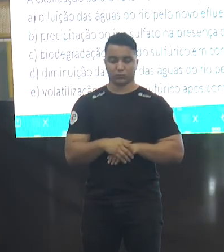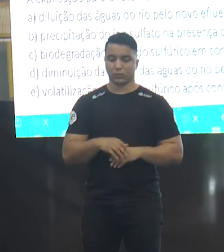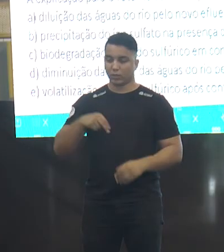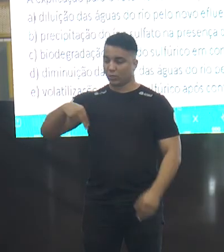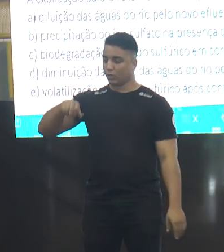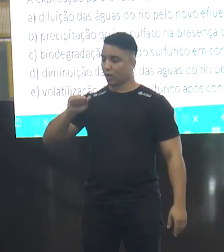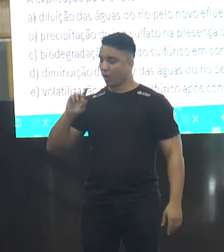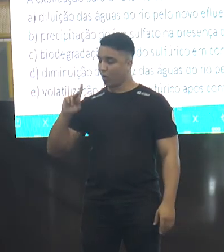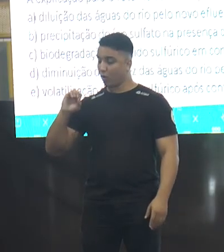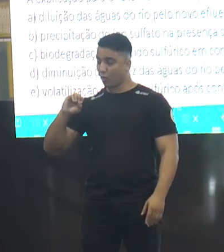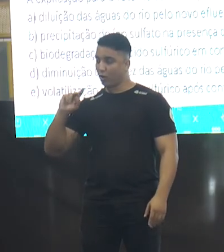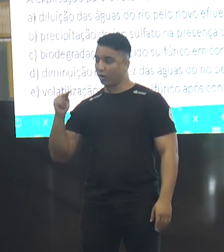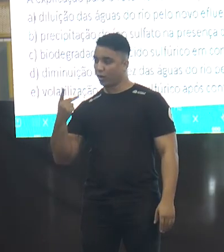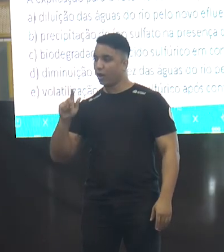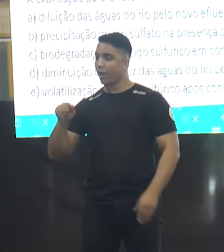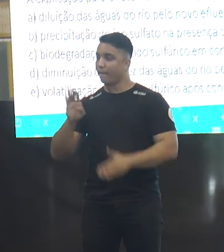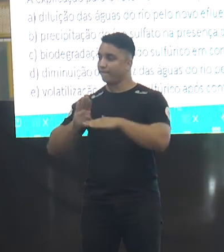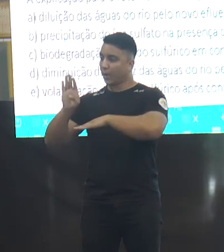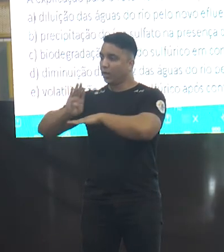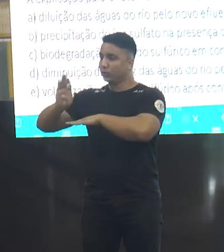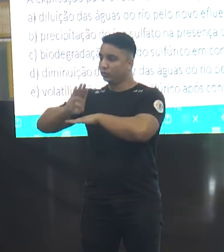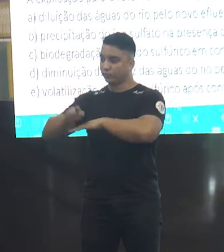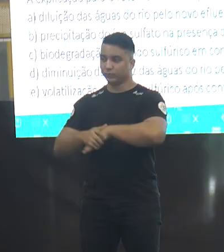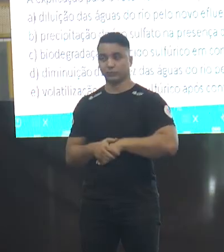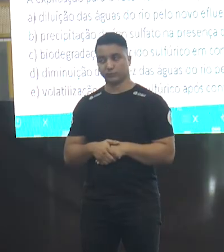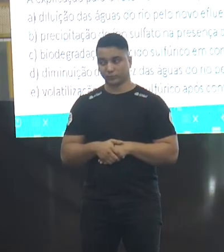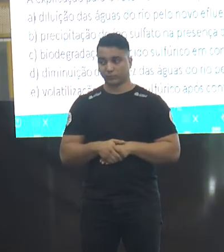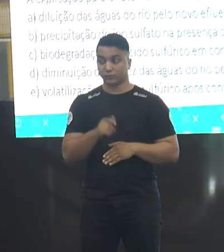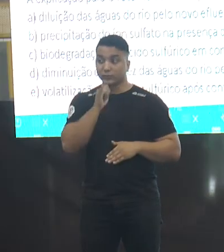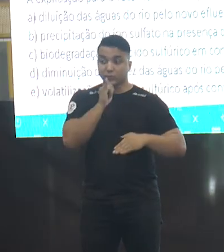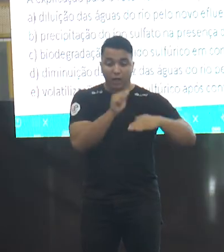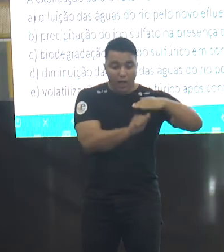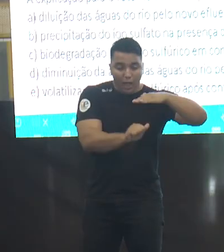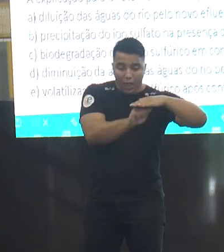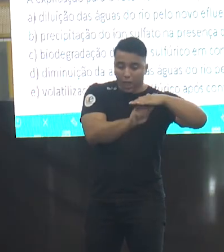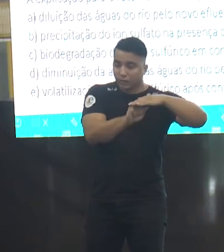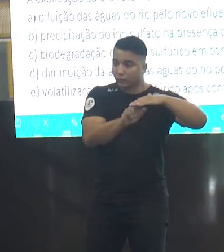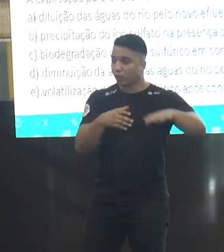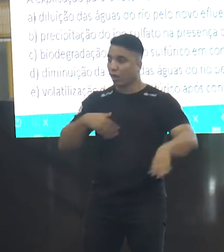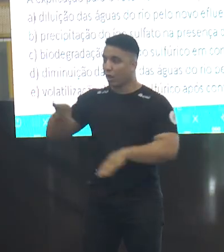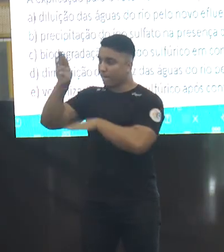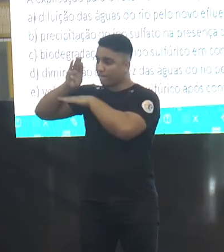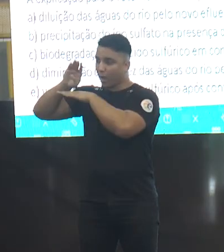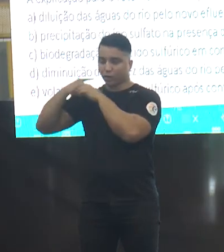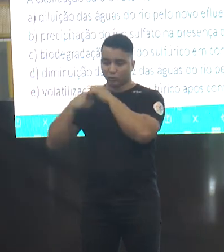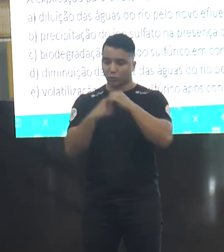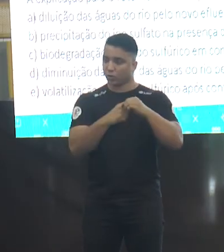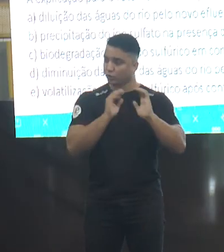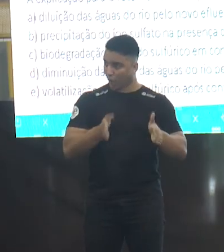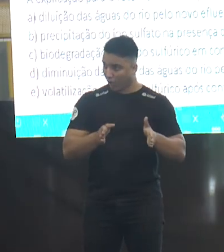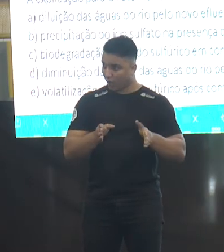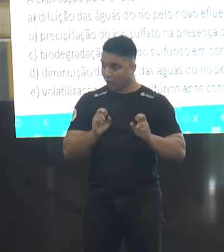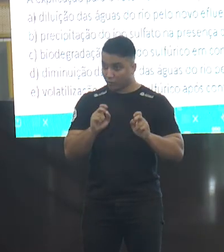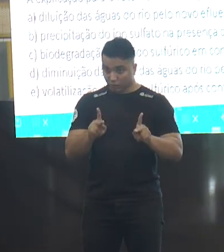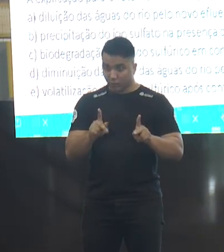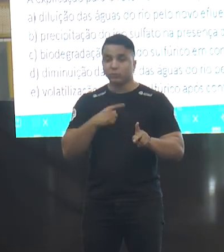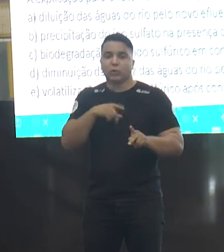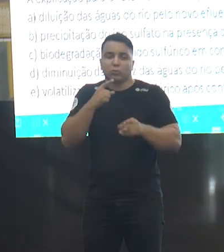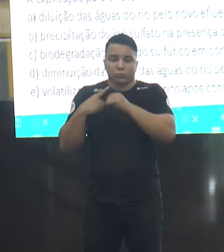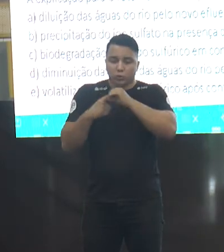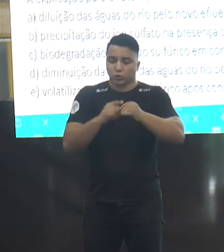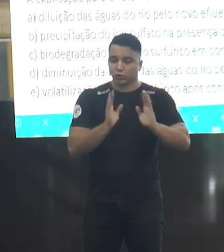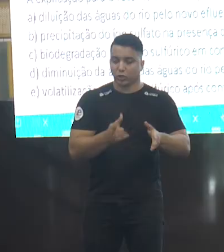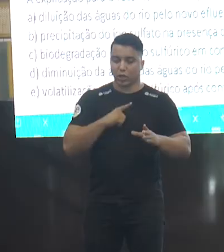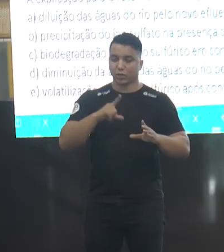NaOH. Porra, o NaOH é uma base. Se eu tinha um ácido e eu botei uma base, eu neutralizei. E se eu neutralizei,